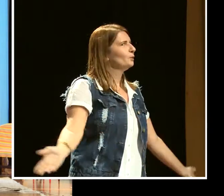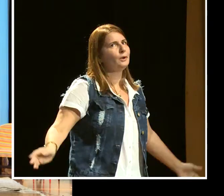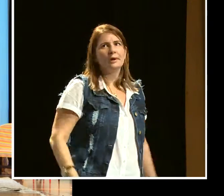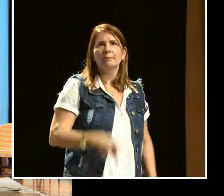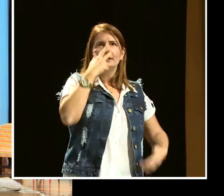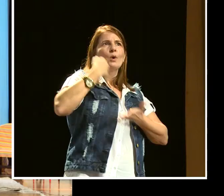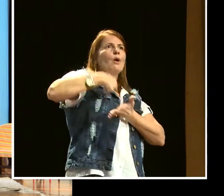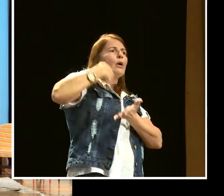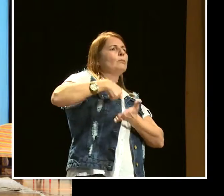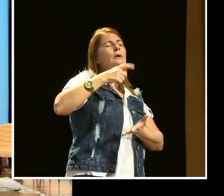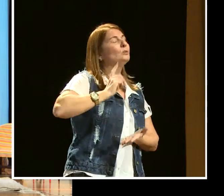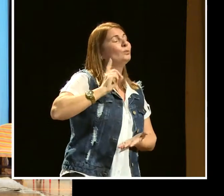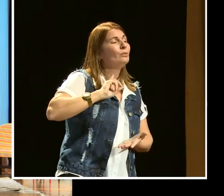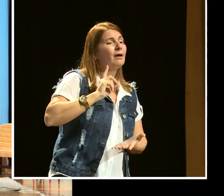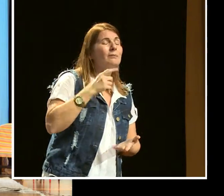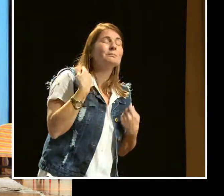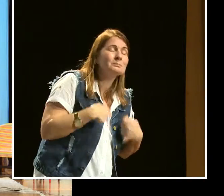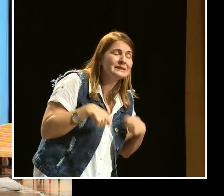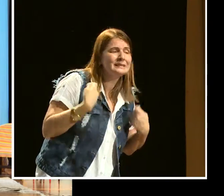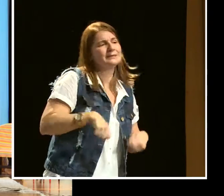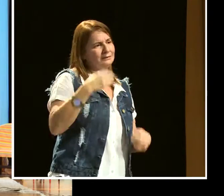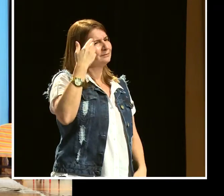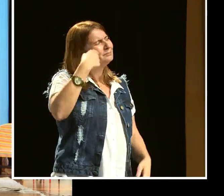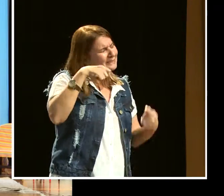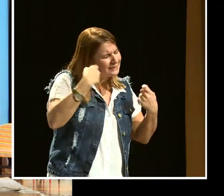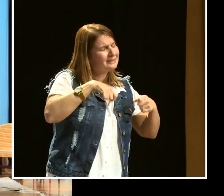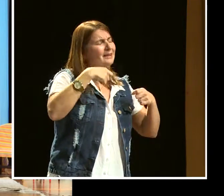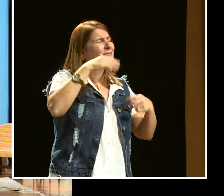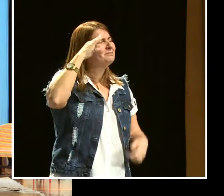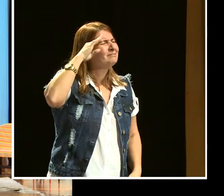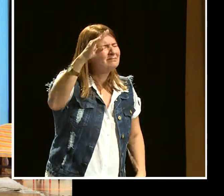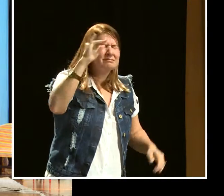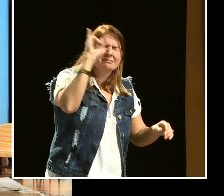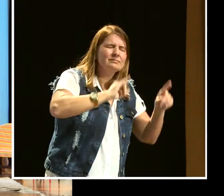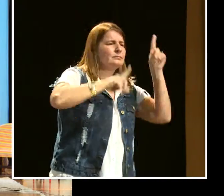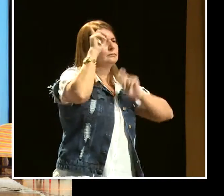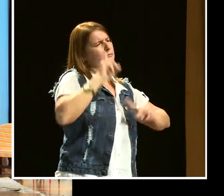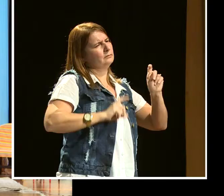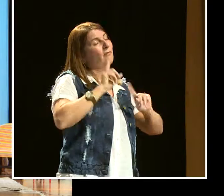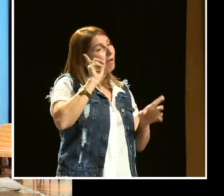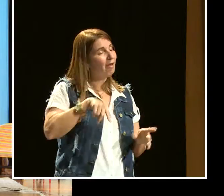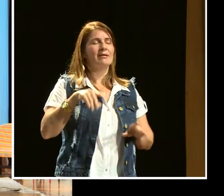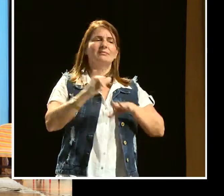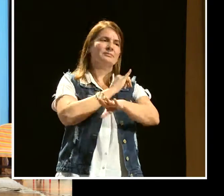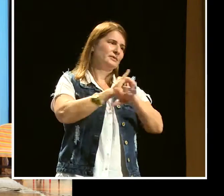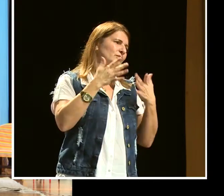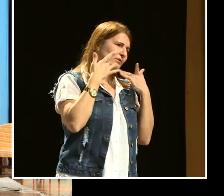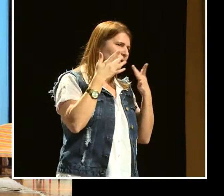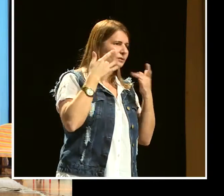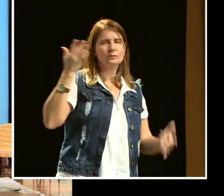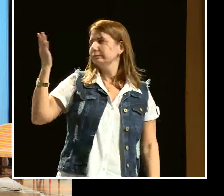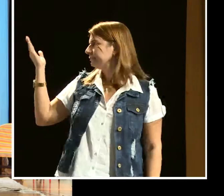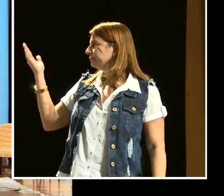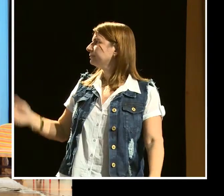mas é recompensador entender. Os alunos falavam muito, ai, professora, você é muito exigente, ai, professora, como isso é repetitivo.